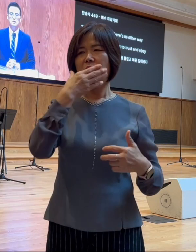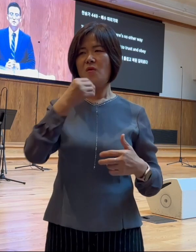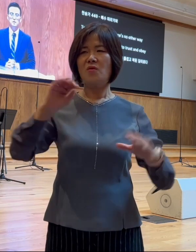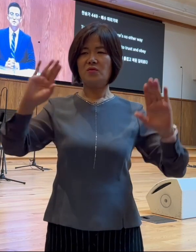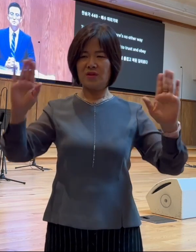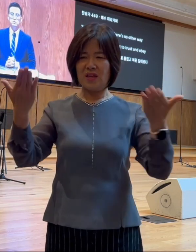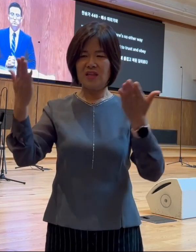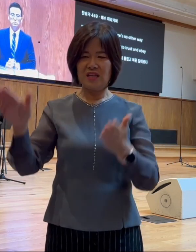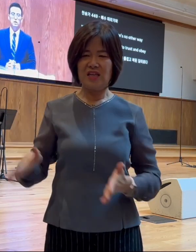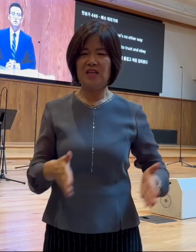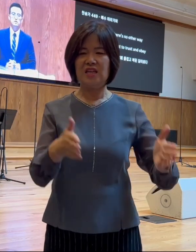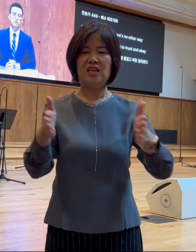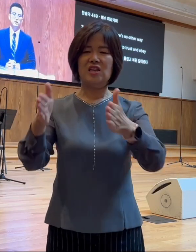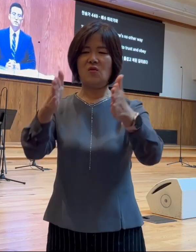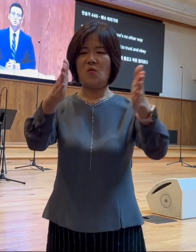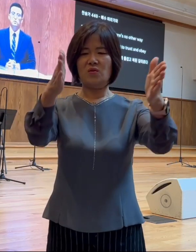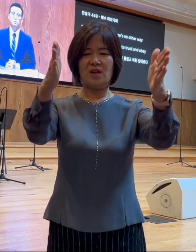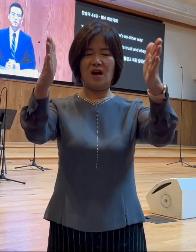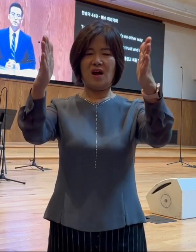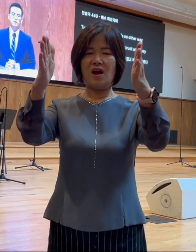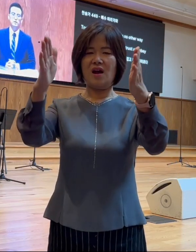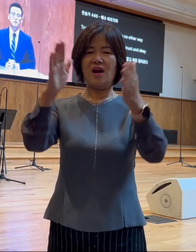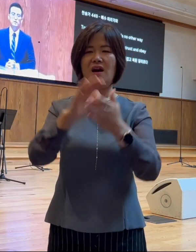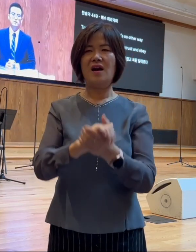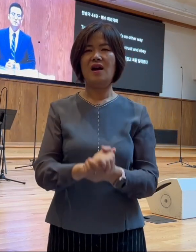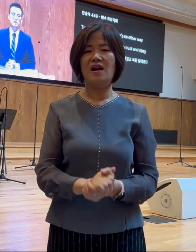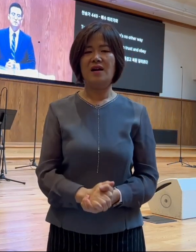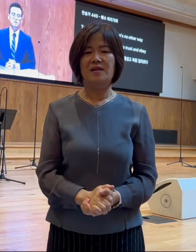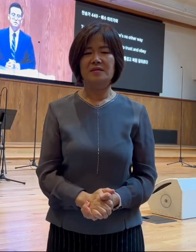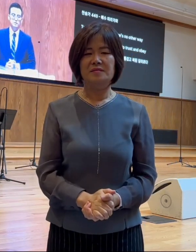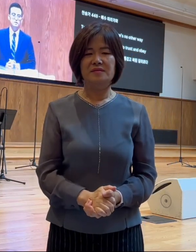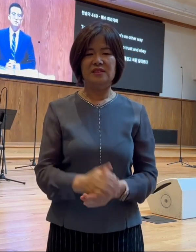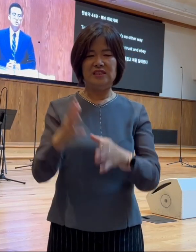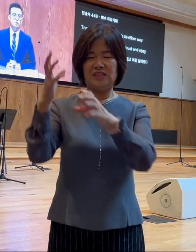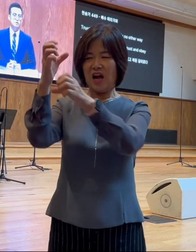Jesus but to trust and obey.